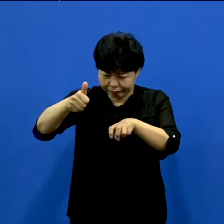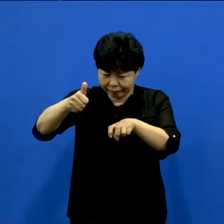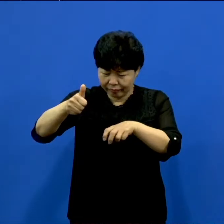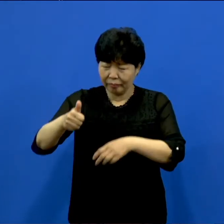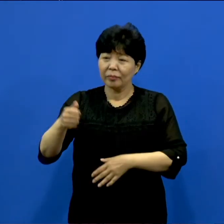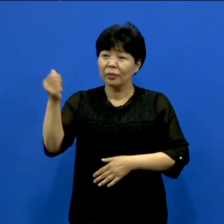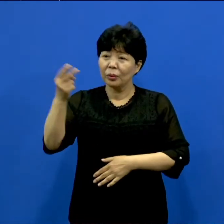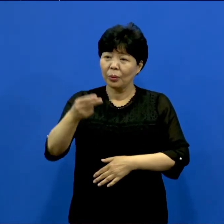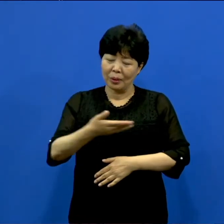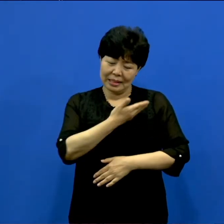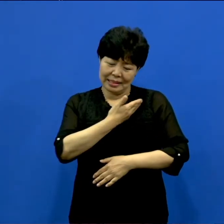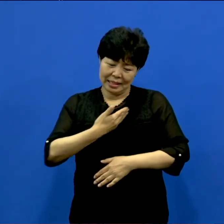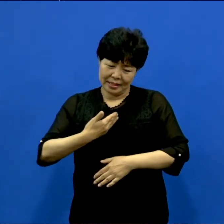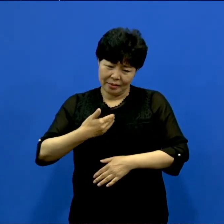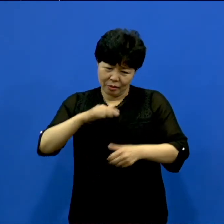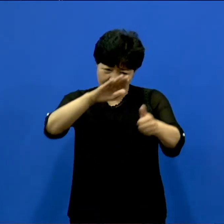받아요.